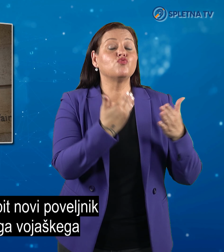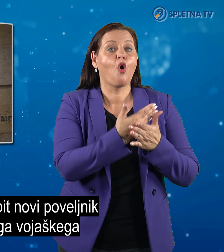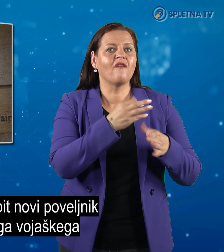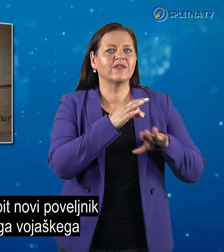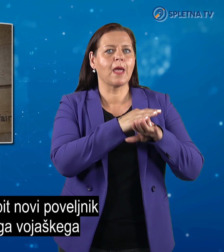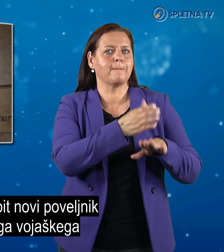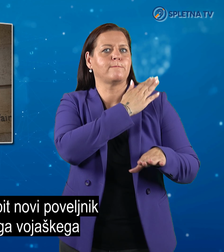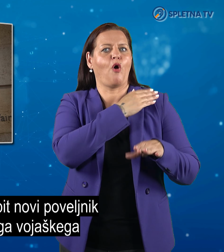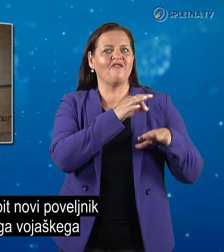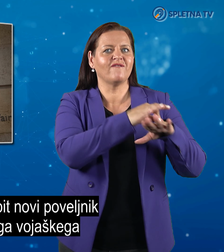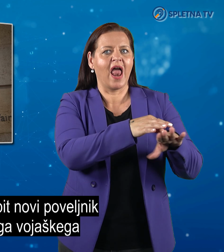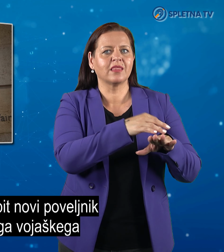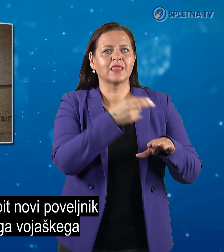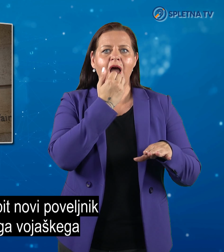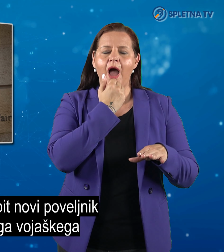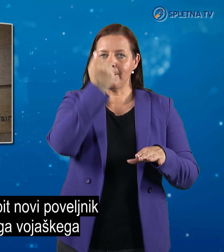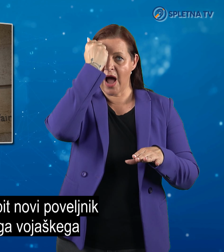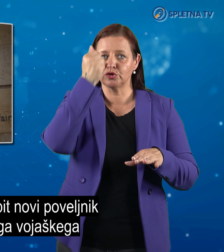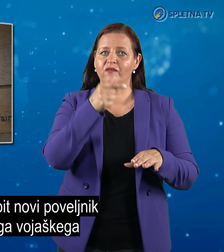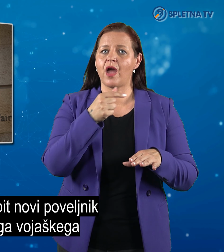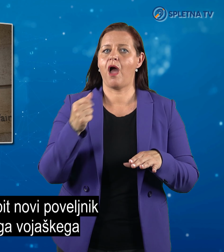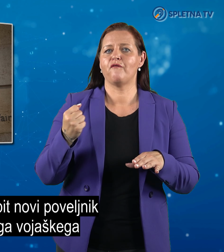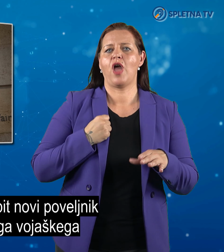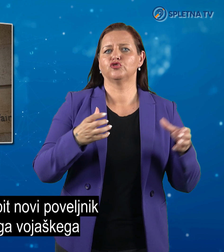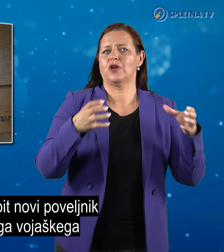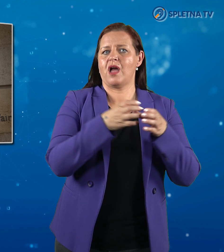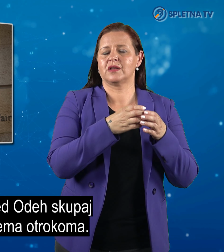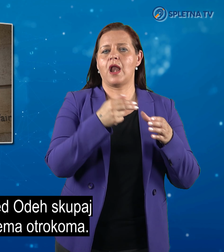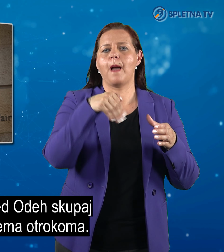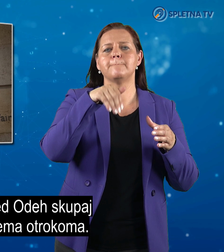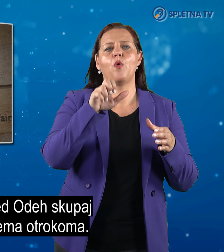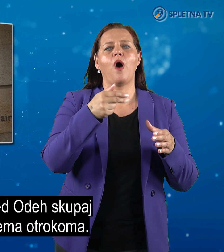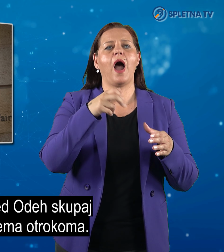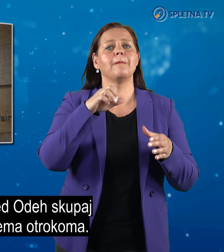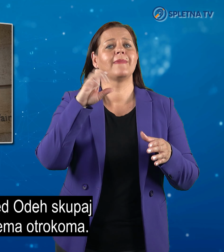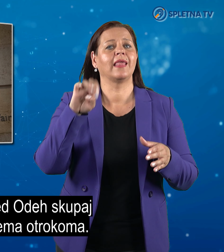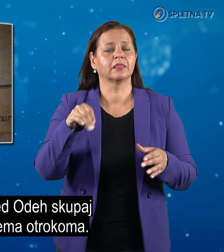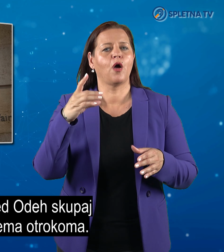vojaškega krila Mohamed Odeh skupaj z ženo in 2 otrokoma.